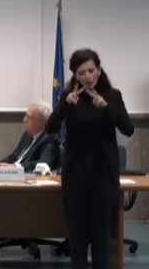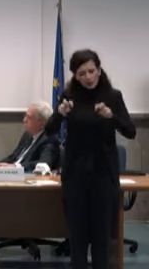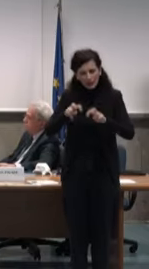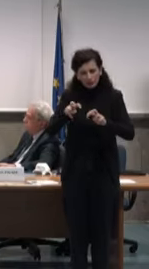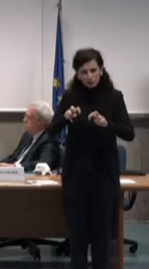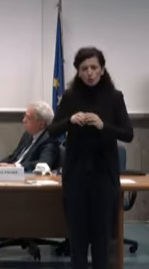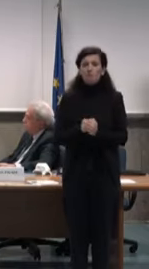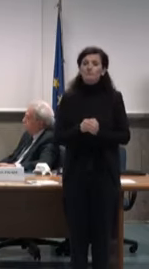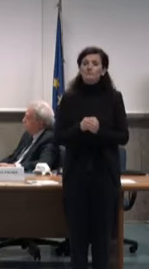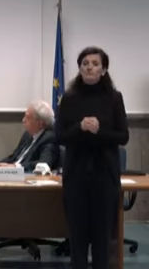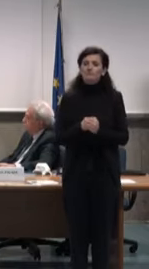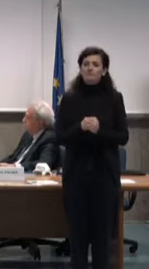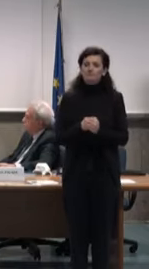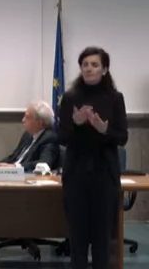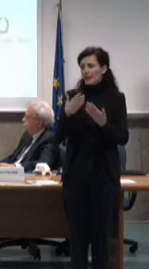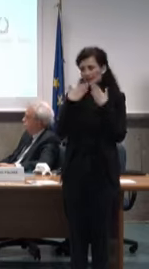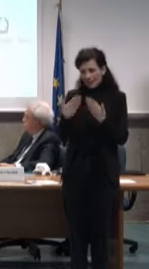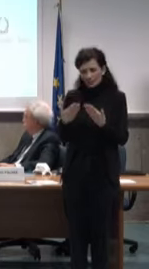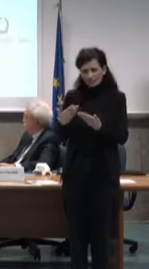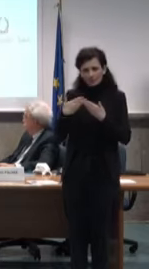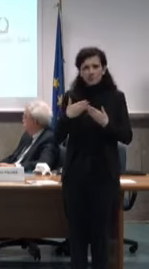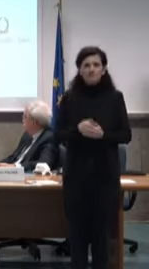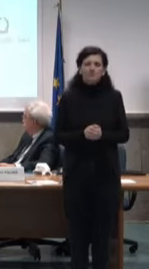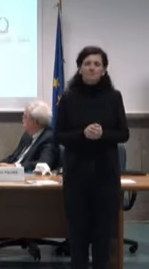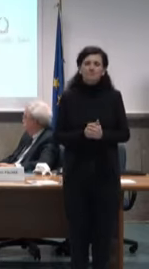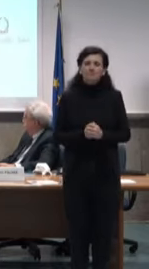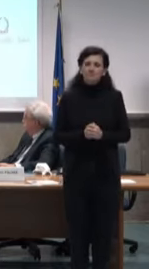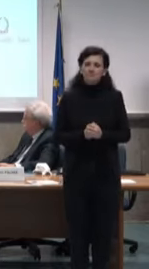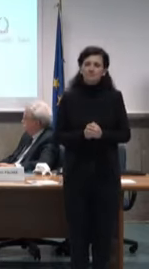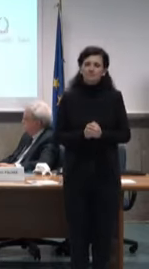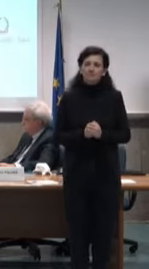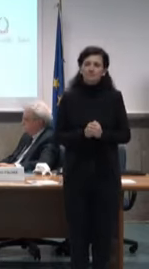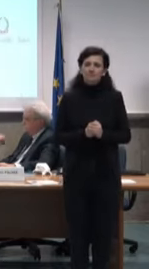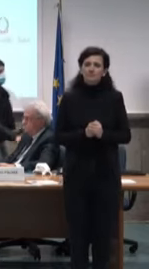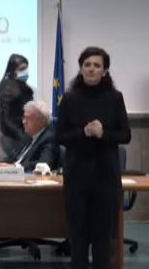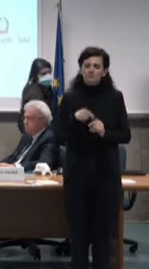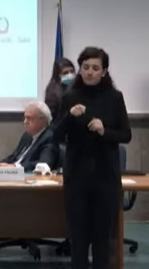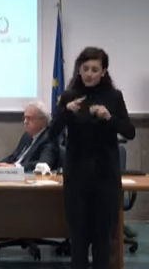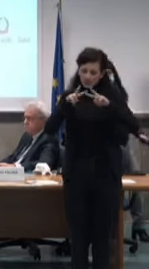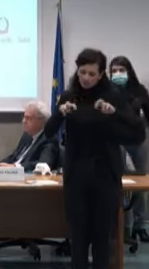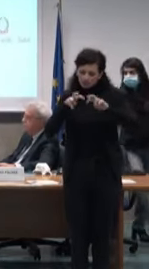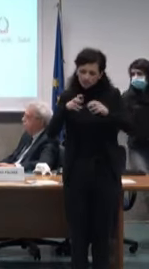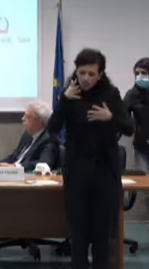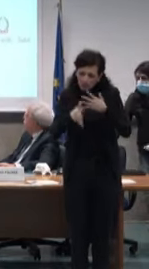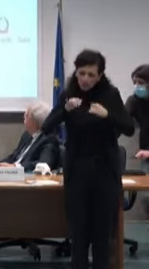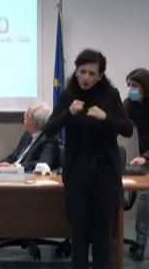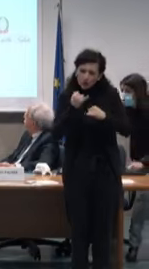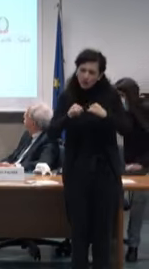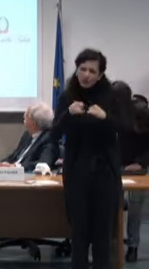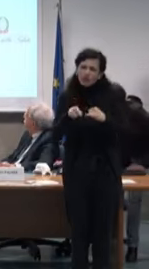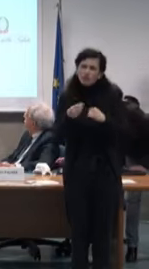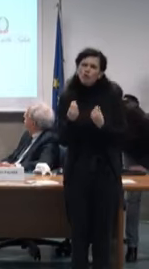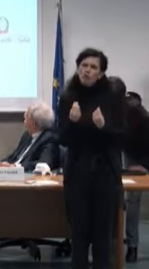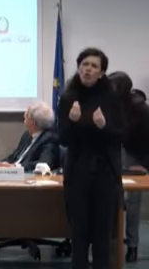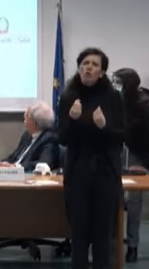grazie l'approfondimento è un approfondimento in particolare per delle